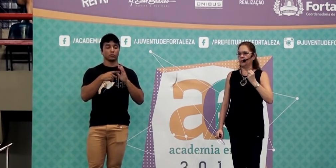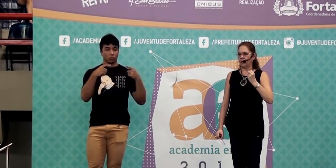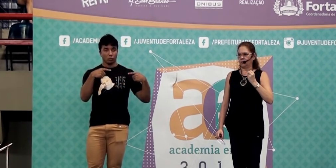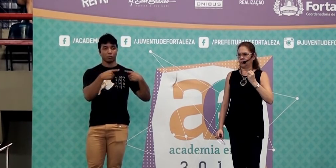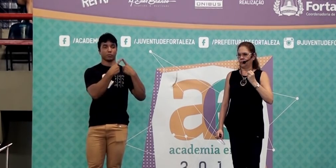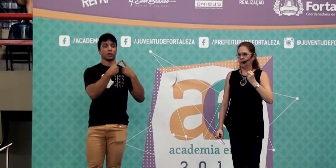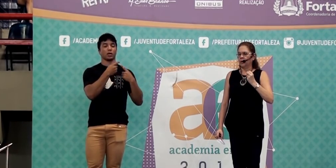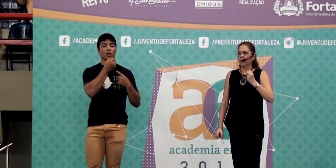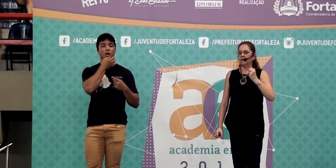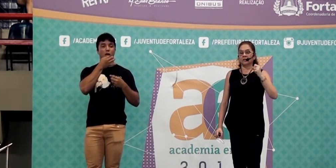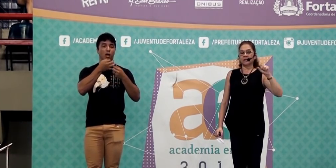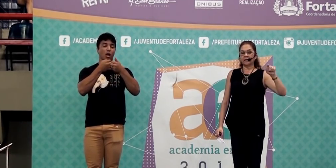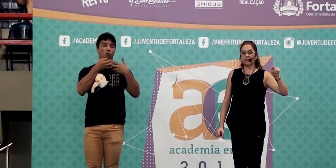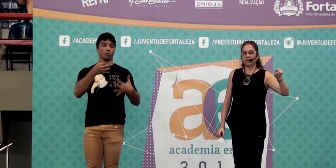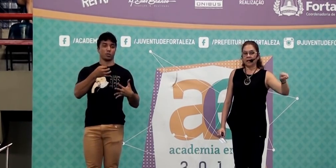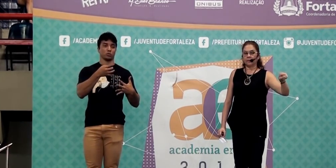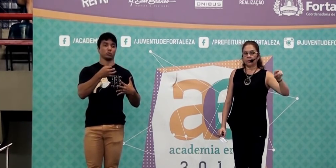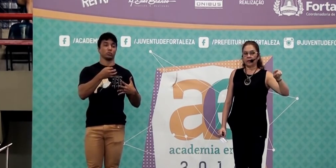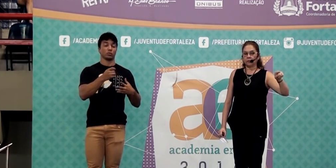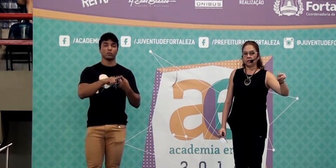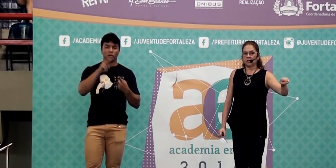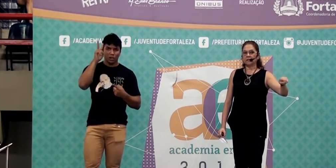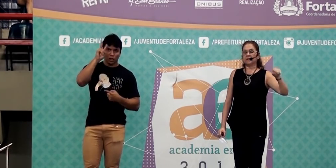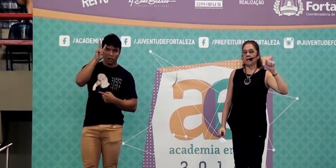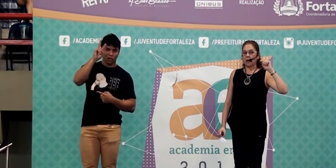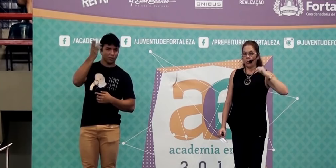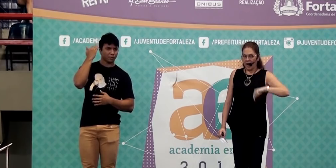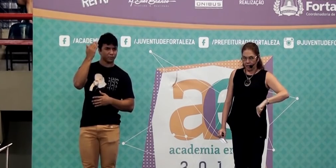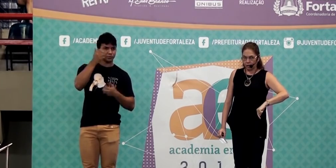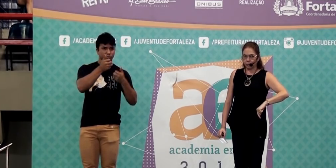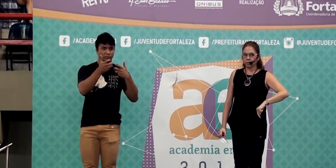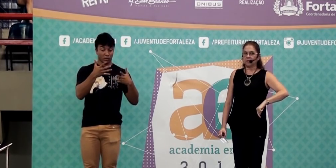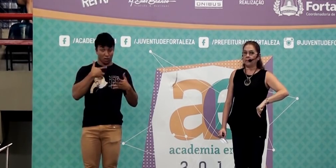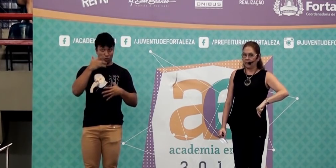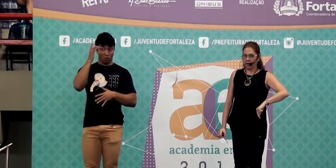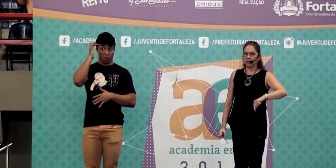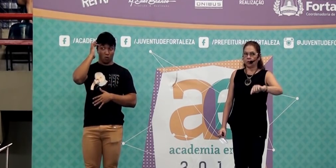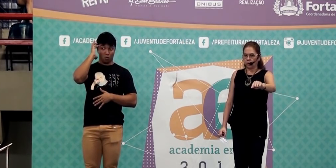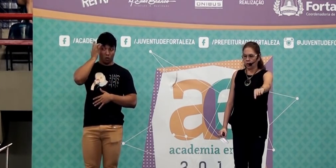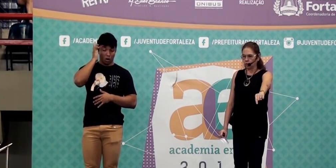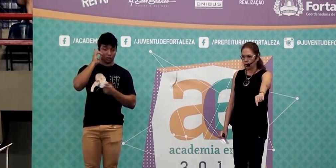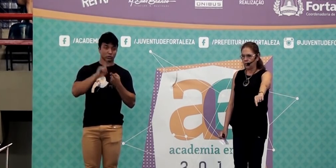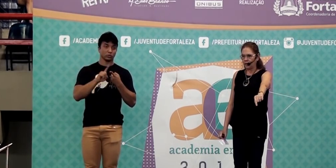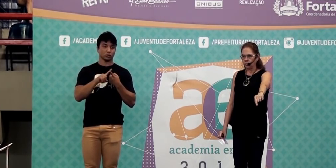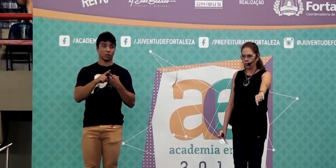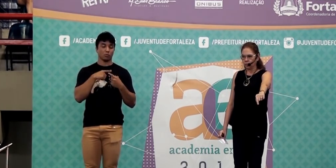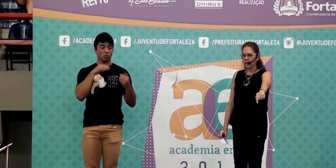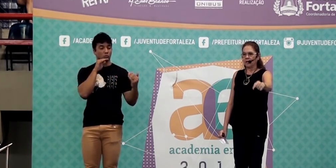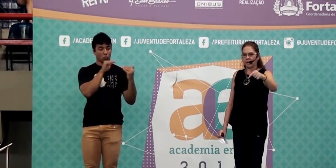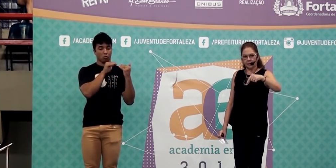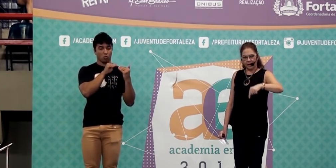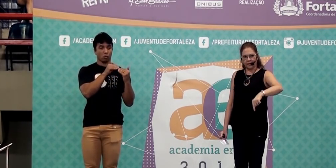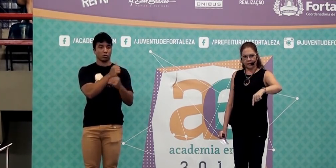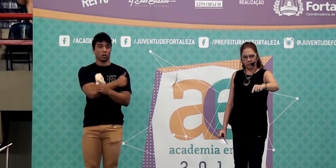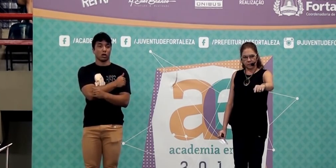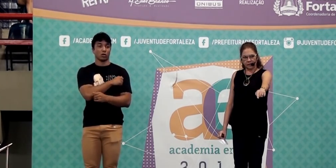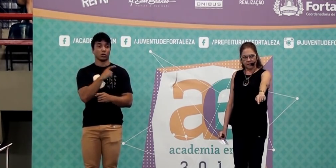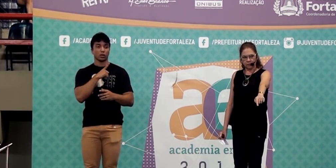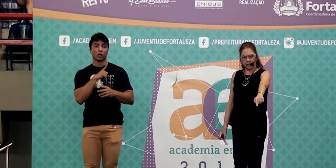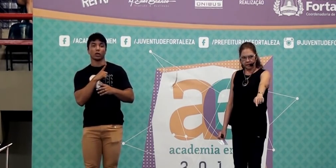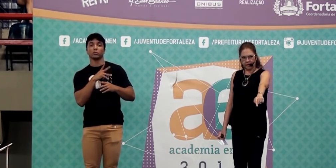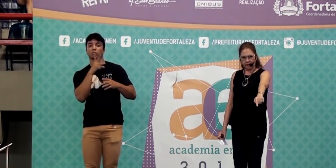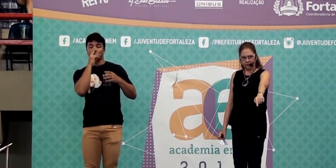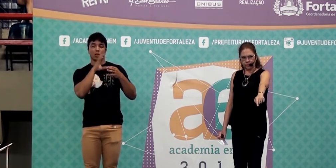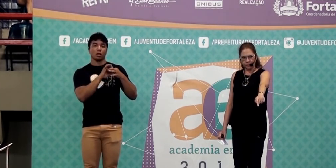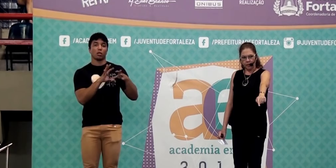de argumento. Vocês se lembram que eu disse que eu acho também, concordo com o aluno, que a liberdade de